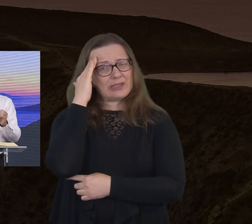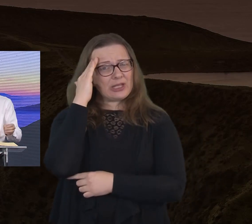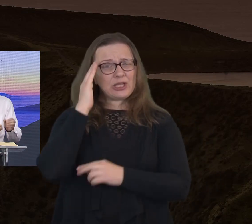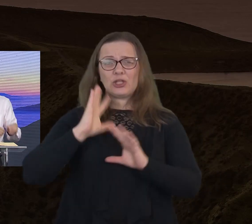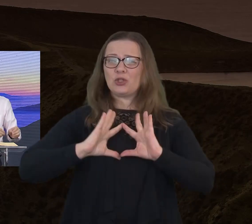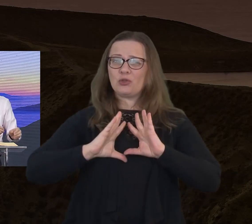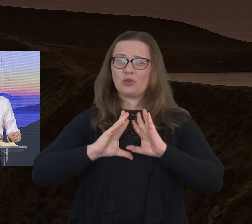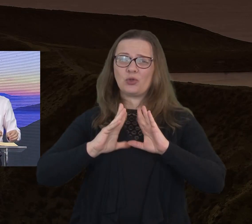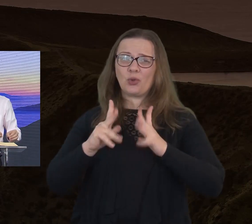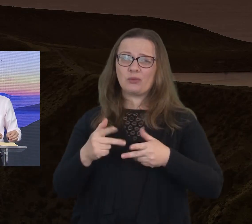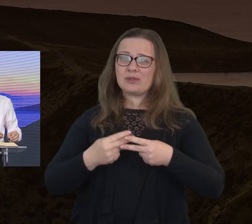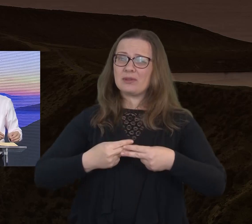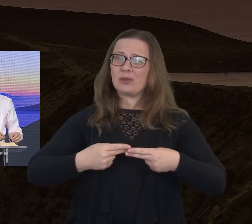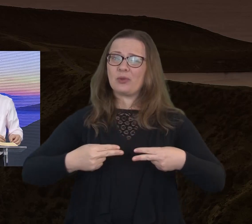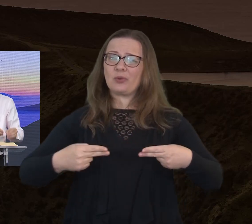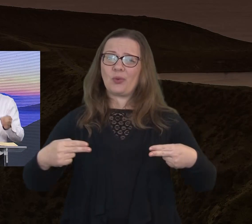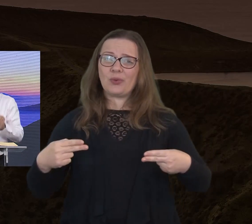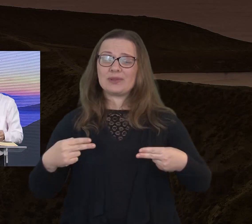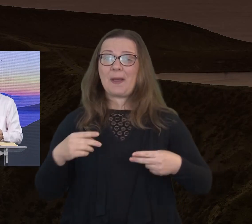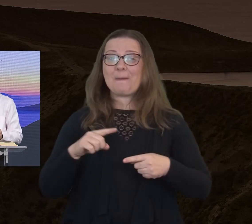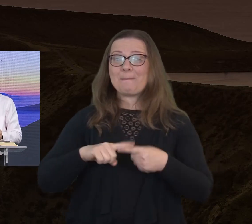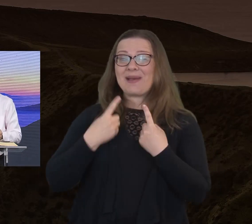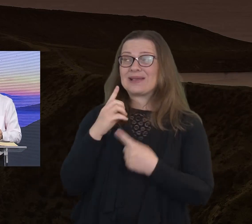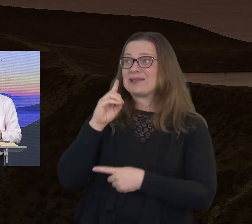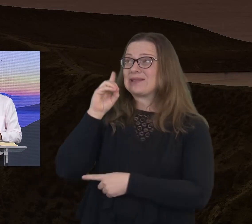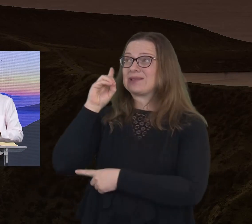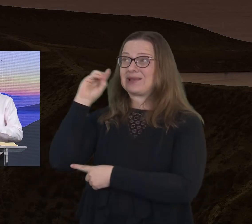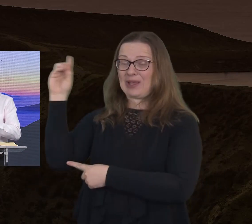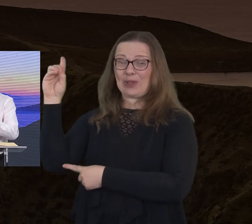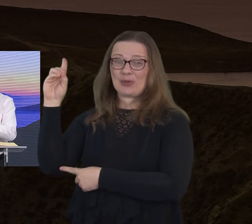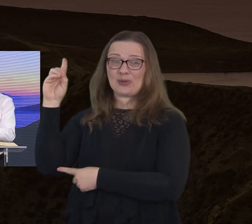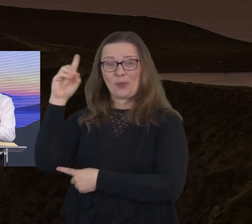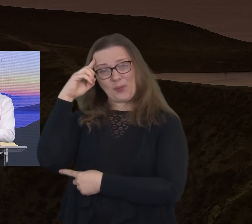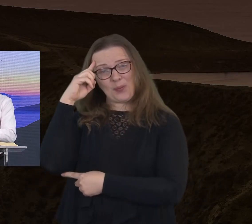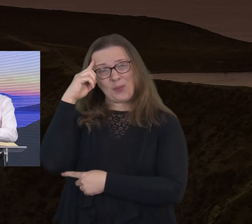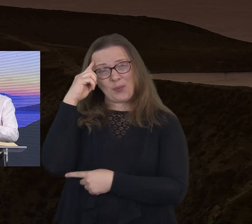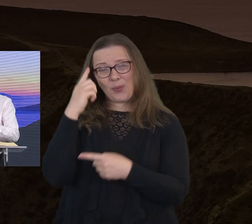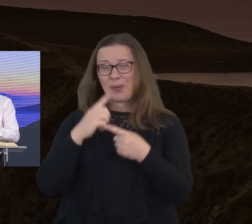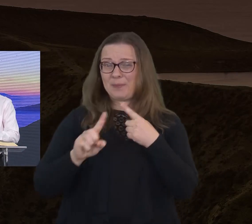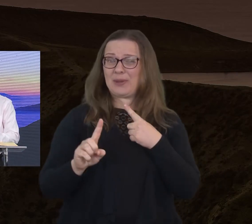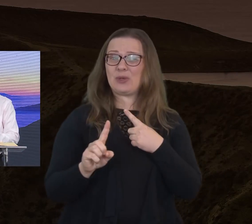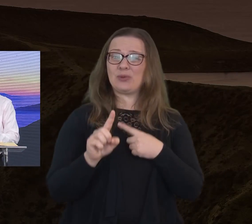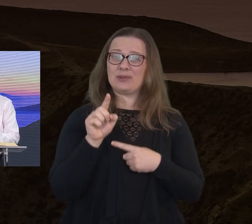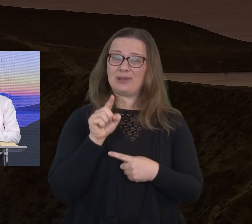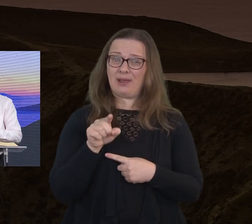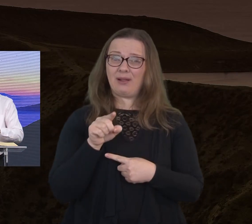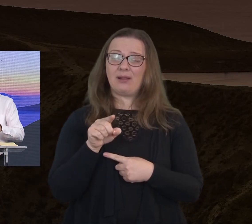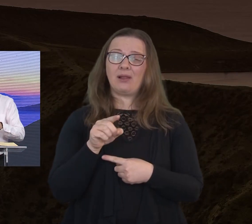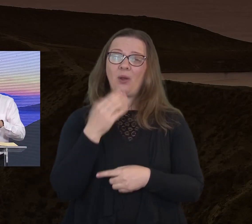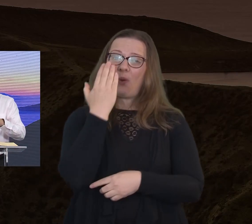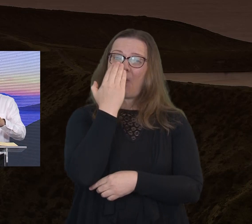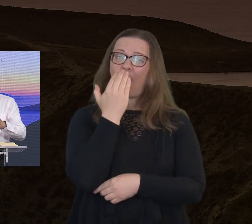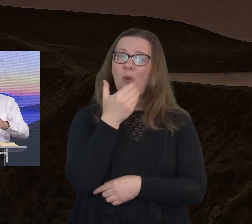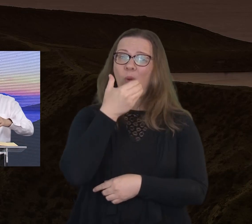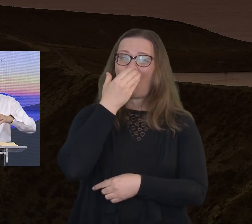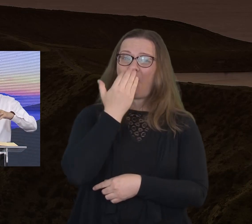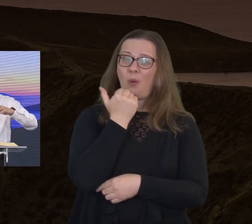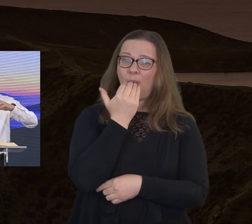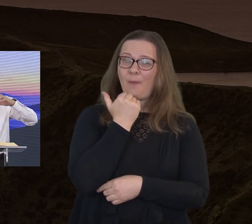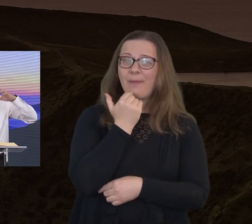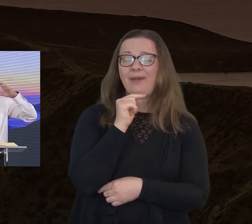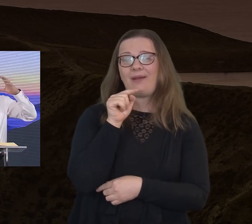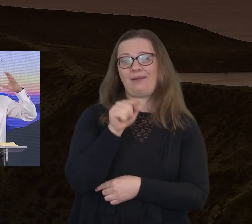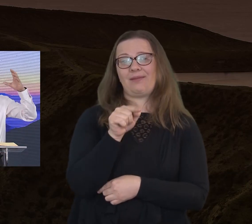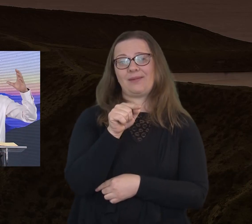transgrediu contra a palavra de Deus que disse para não comer dessa árvore, e deu ao marido, e ambos comeram. A partir desse momento,